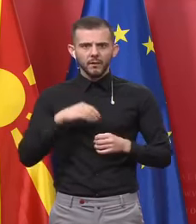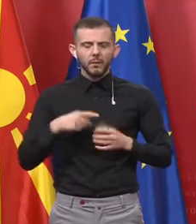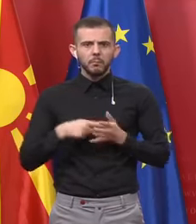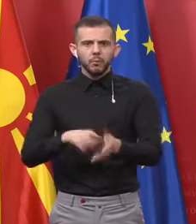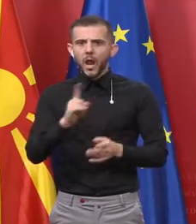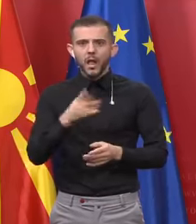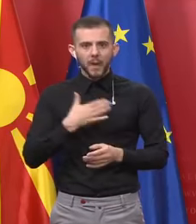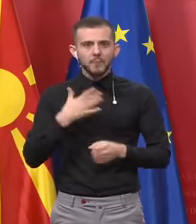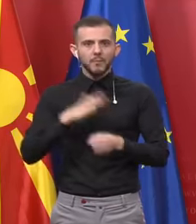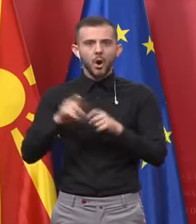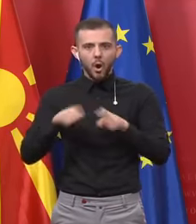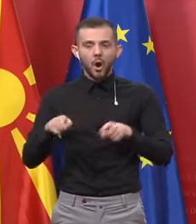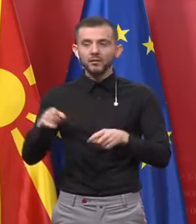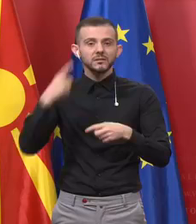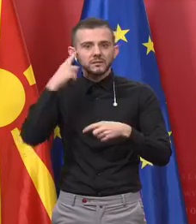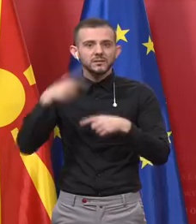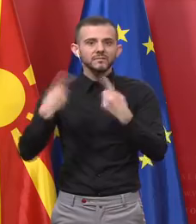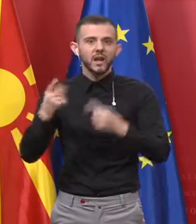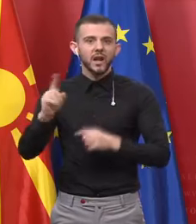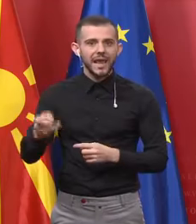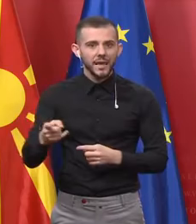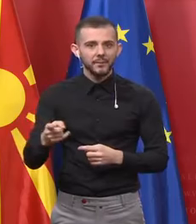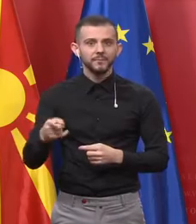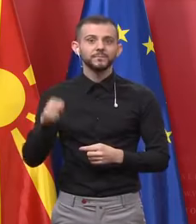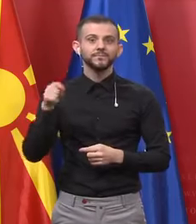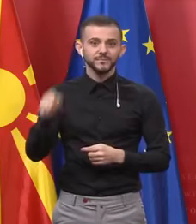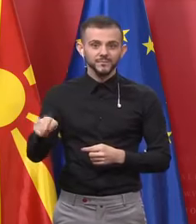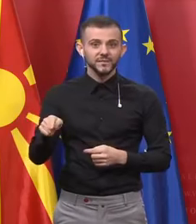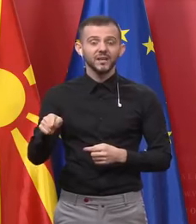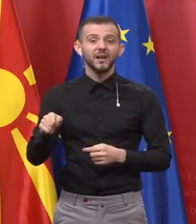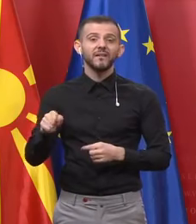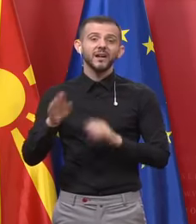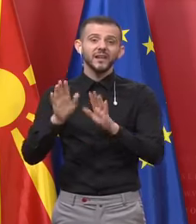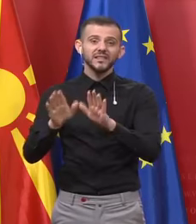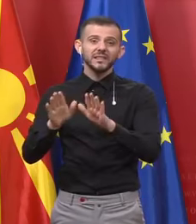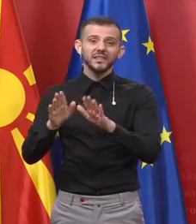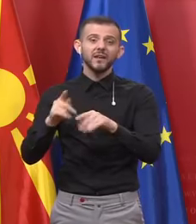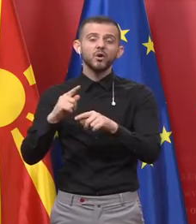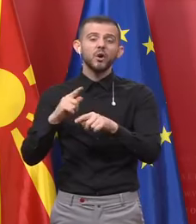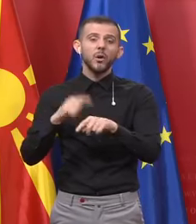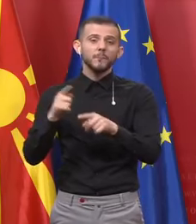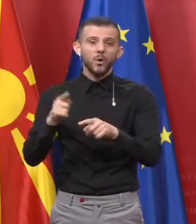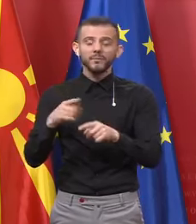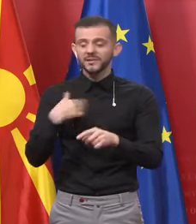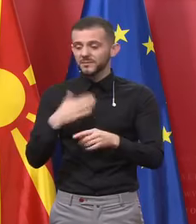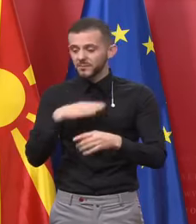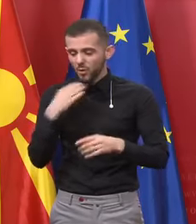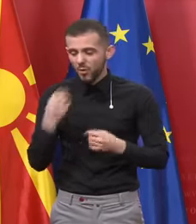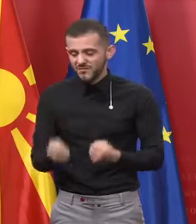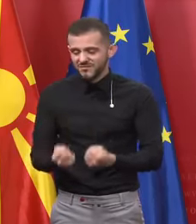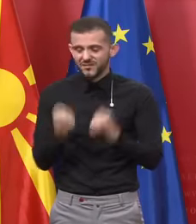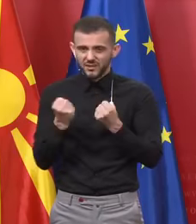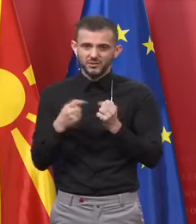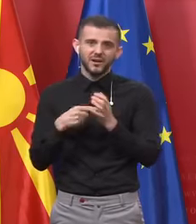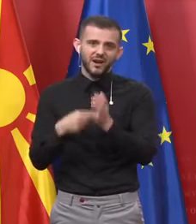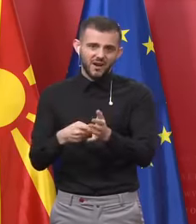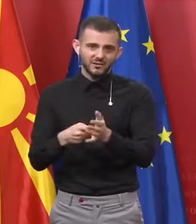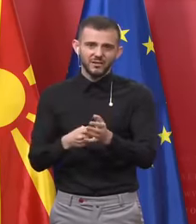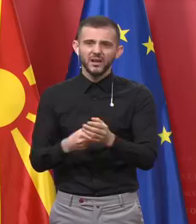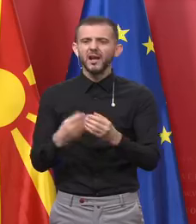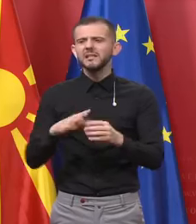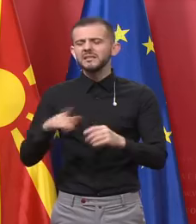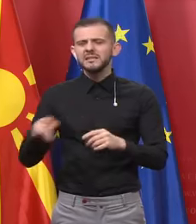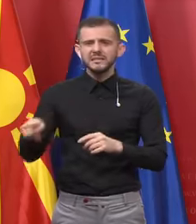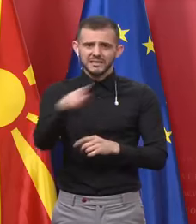биле свесни дека се носители у фазата на инкубација, сега е многу тешко да се каже дали за секој